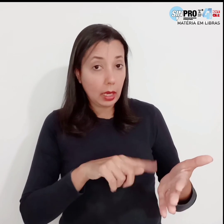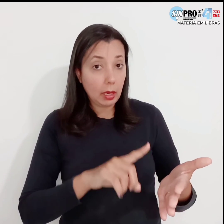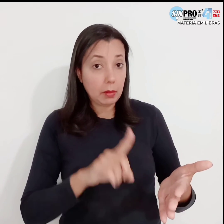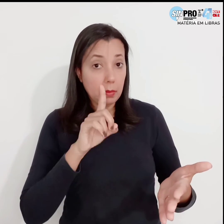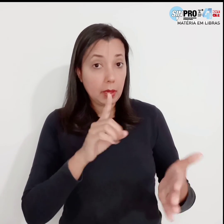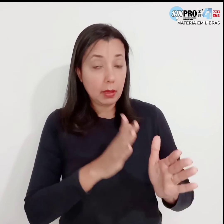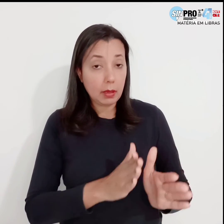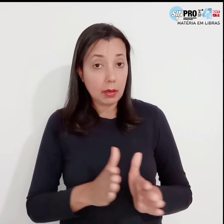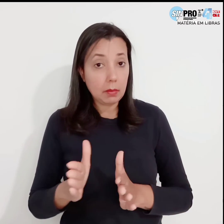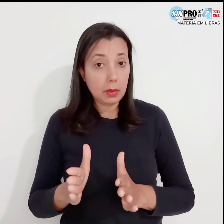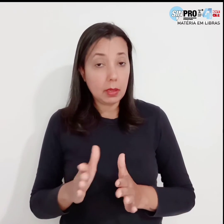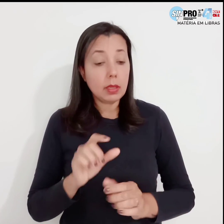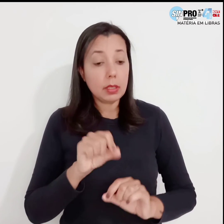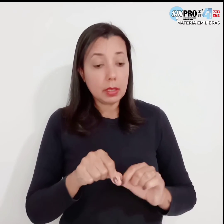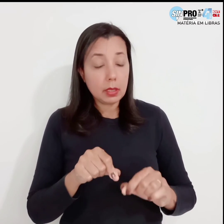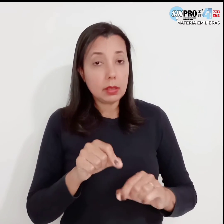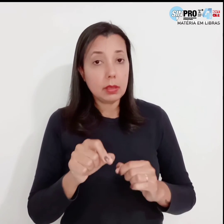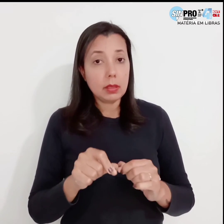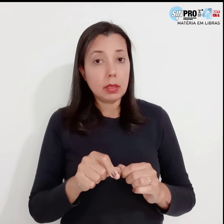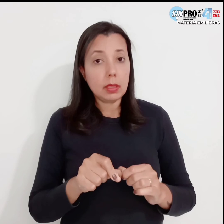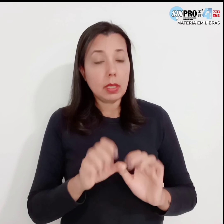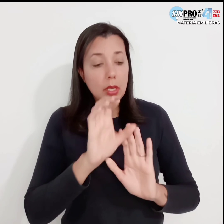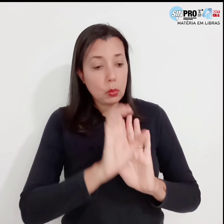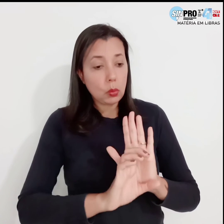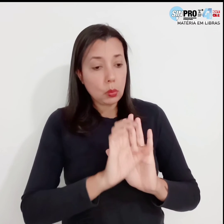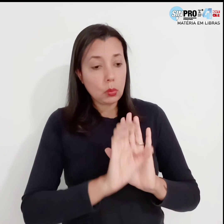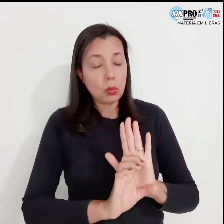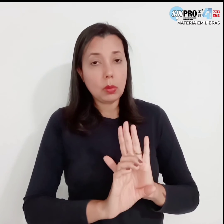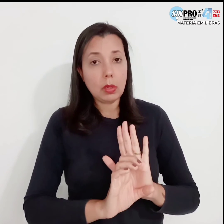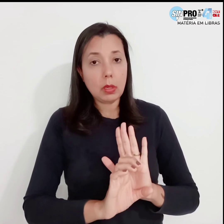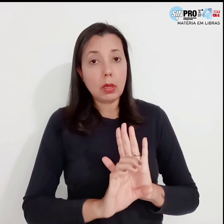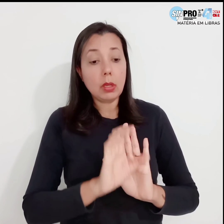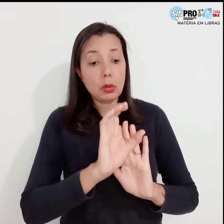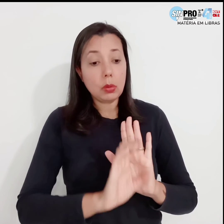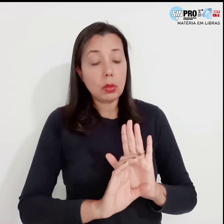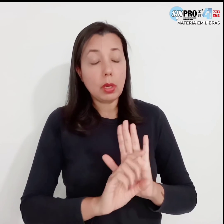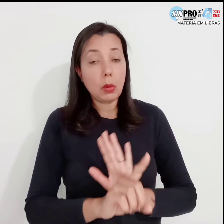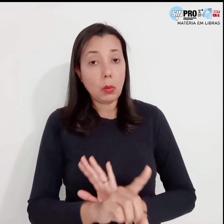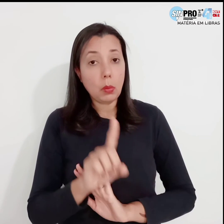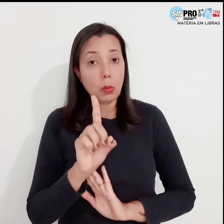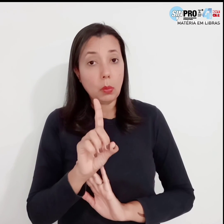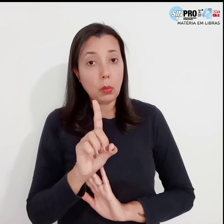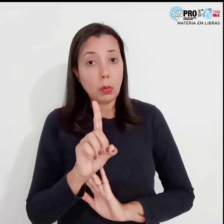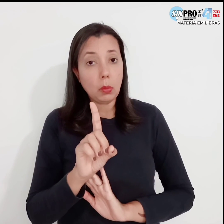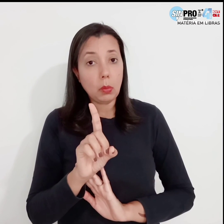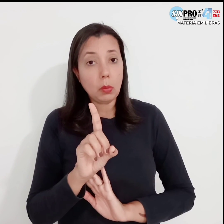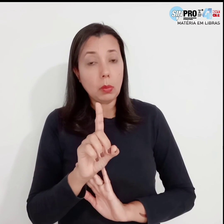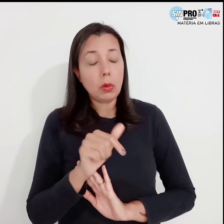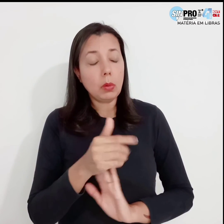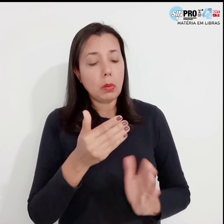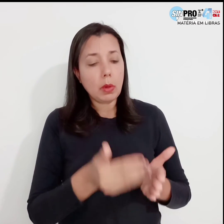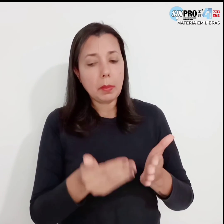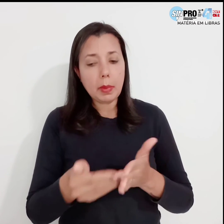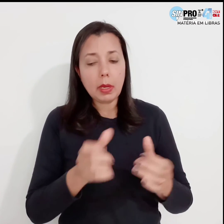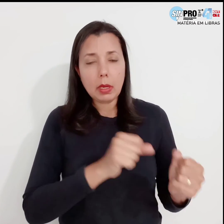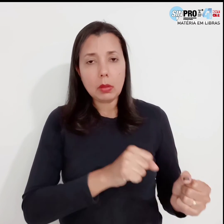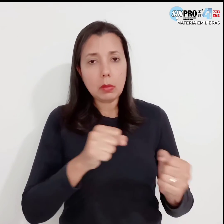a primeira parte deste editorial. Editorial 1. Com a queda do